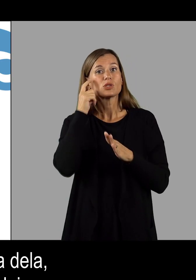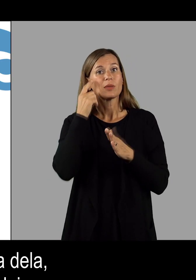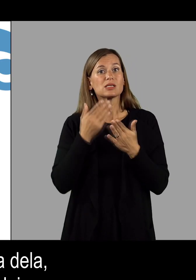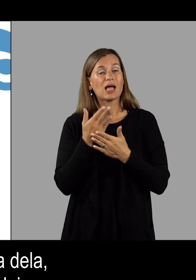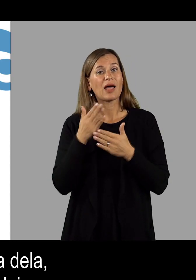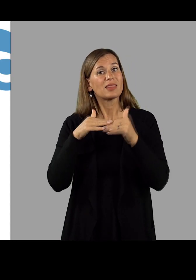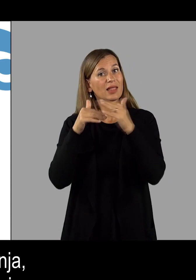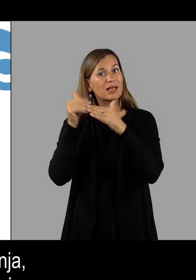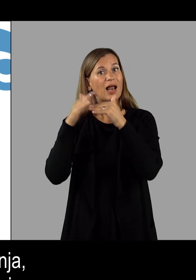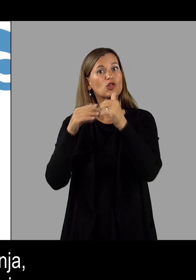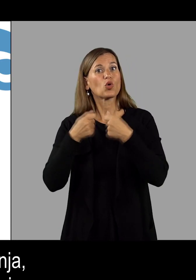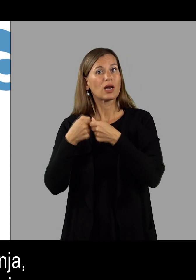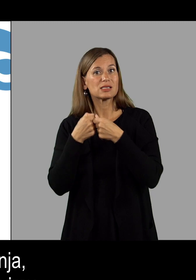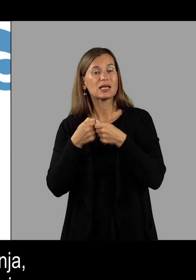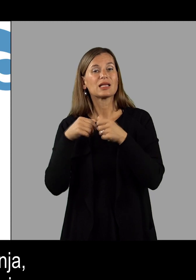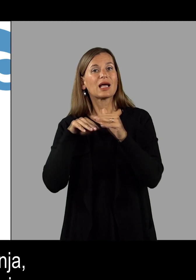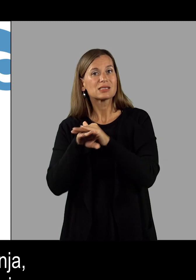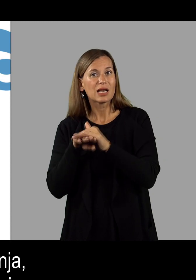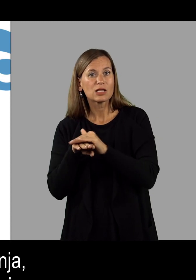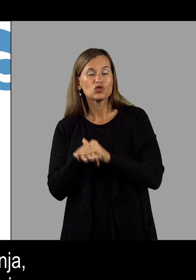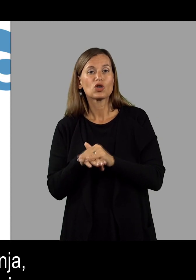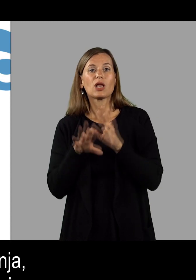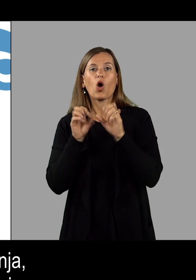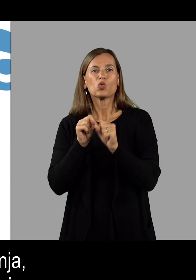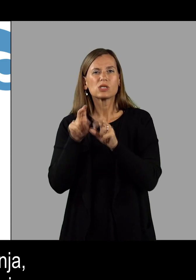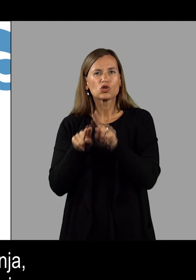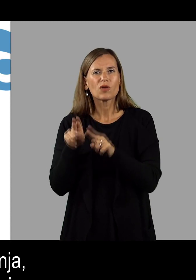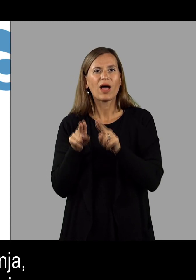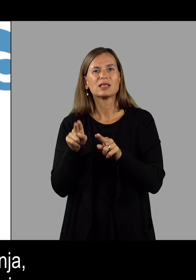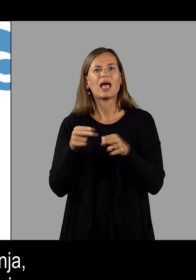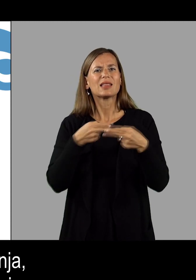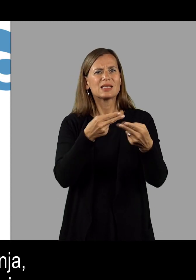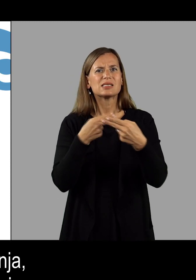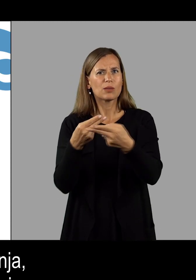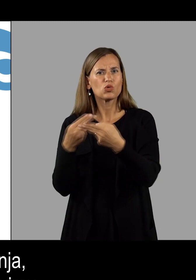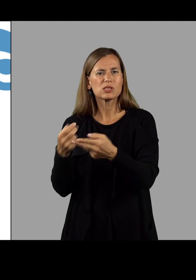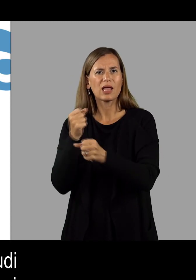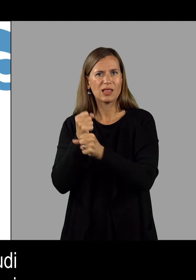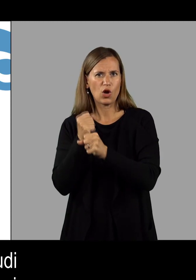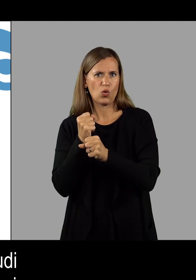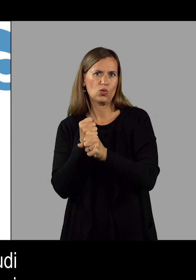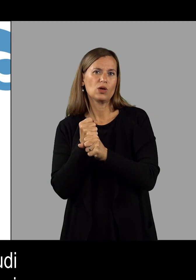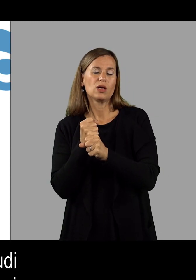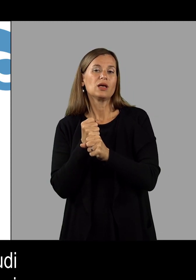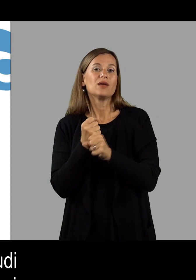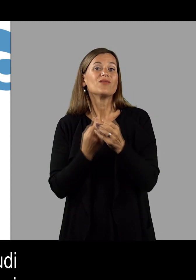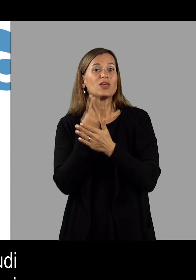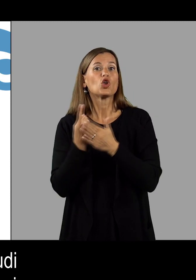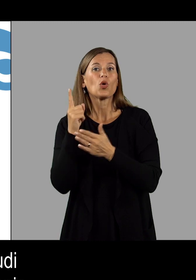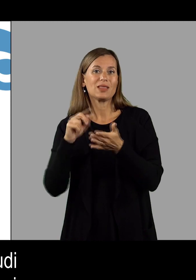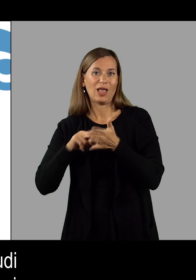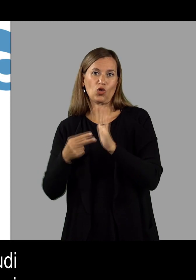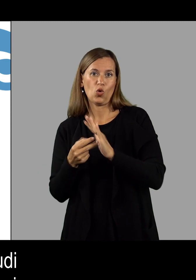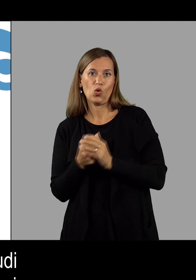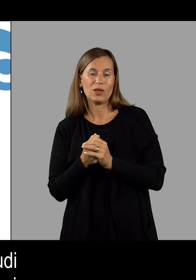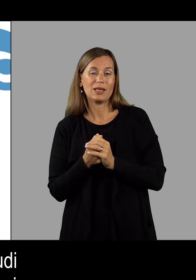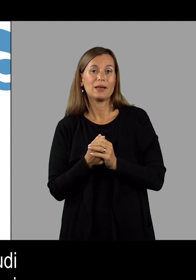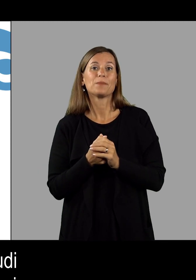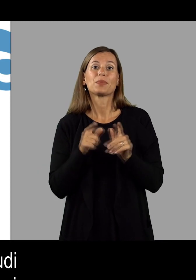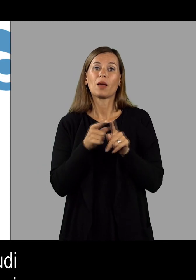tehnologij za raziskovalne organizacije, podjetja in širšo javnost, Zagotovljen bo odprti dostop do